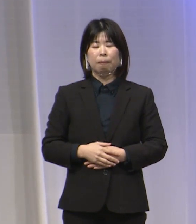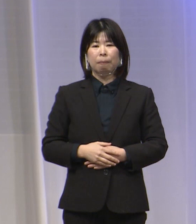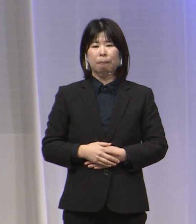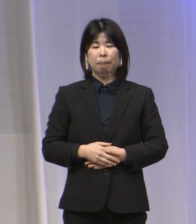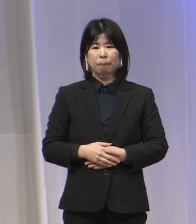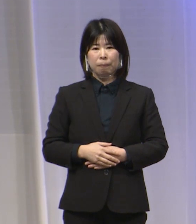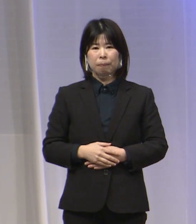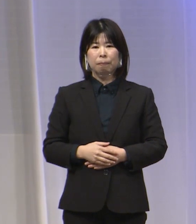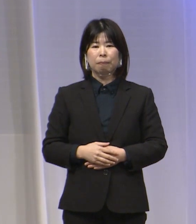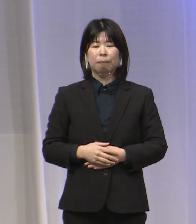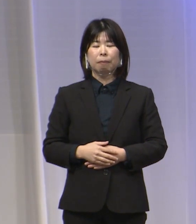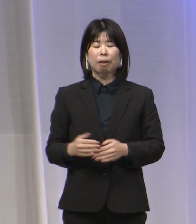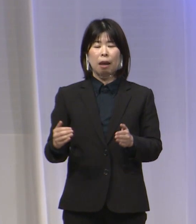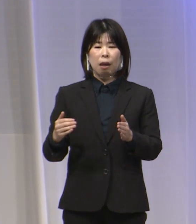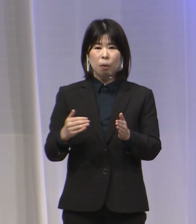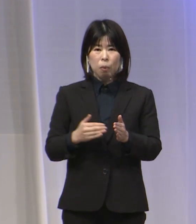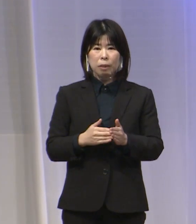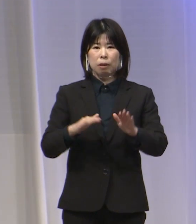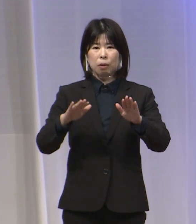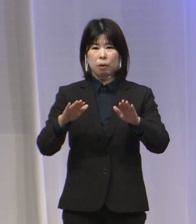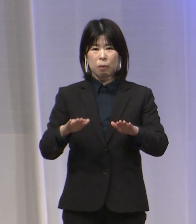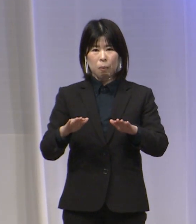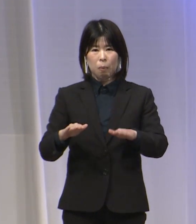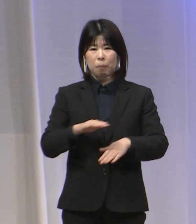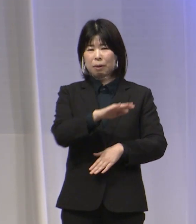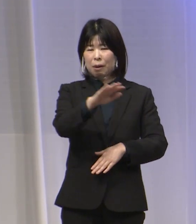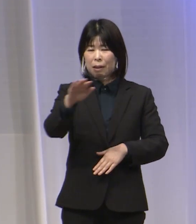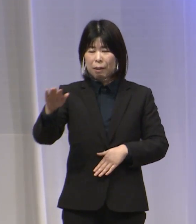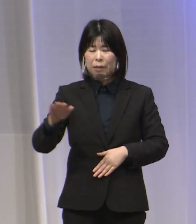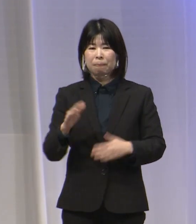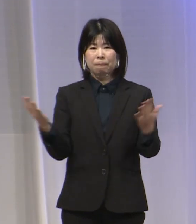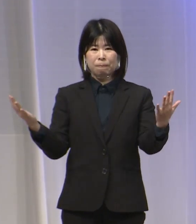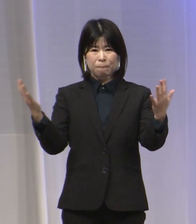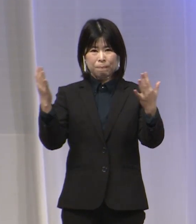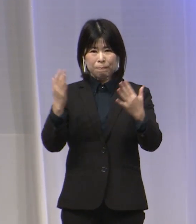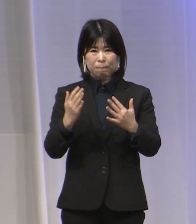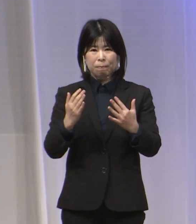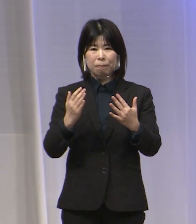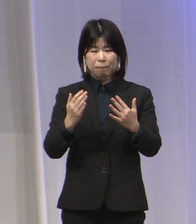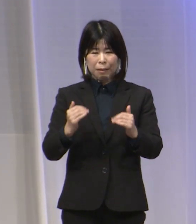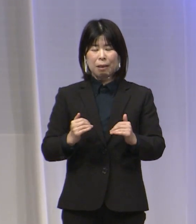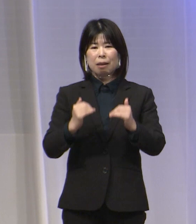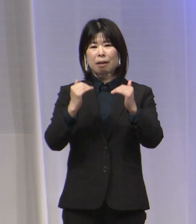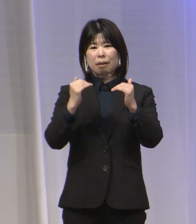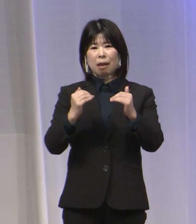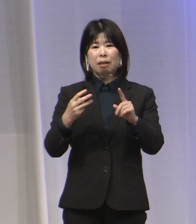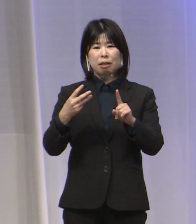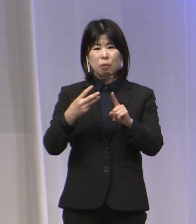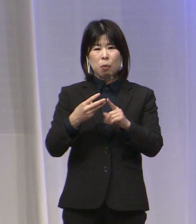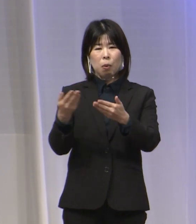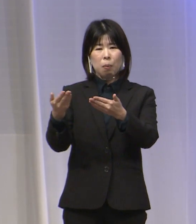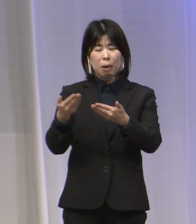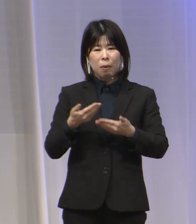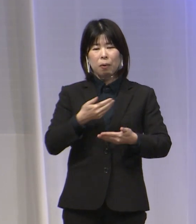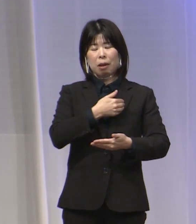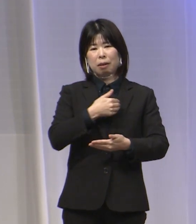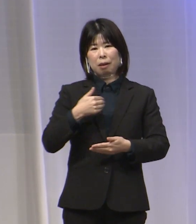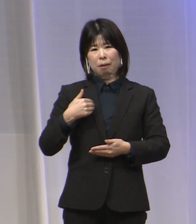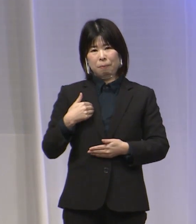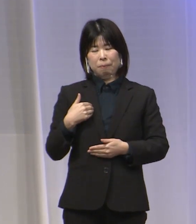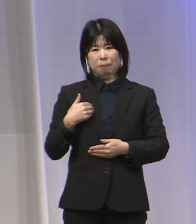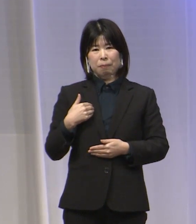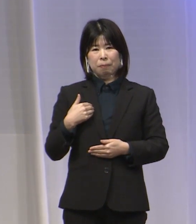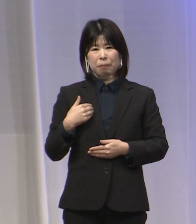最後になりましたが本日このように皆でここに集い成人の日を迎えることができたのは